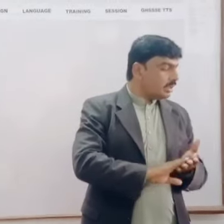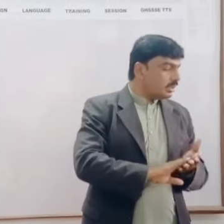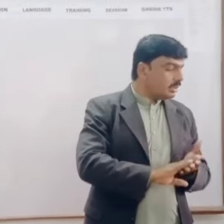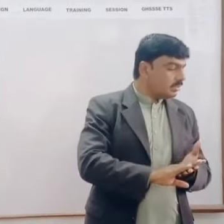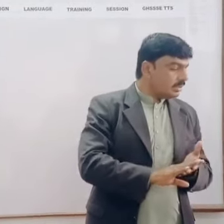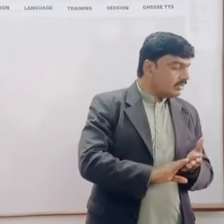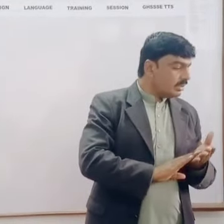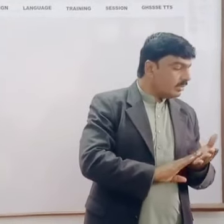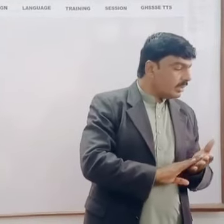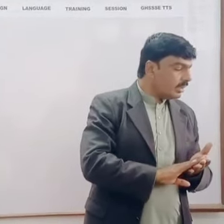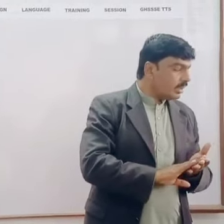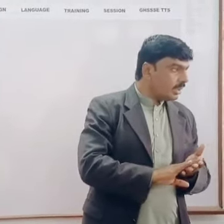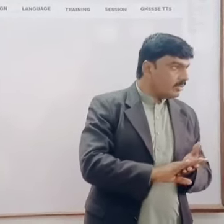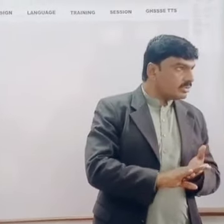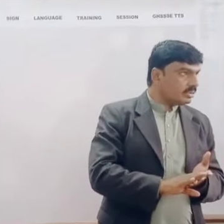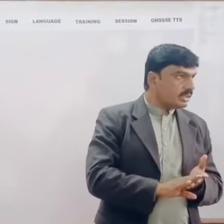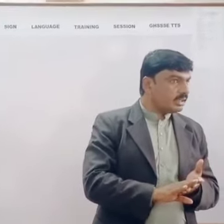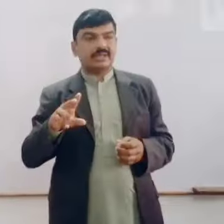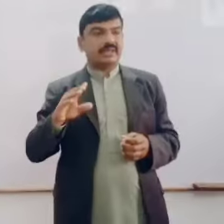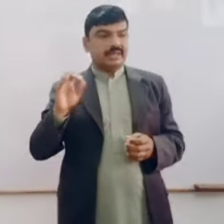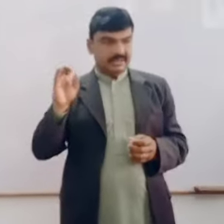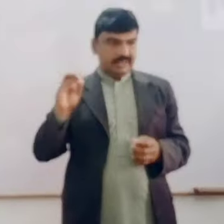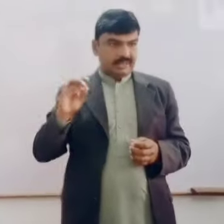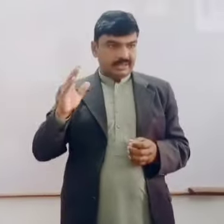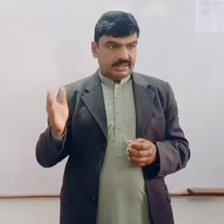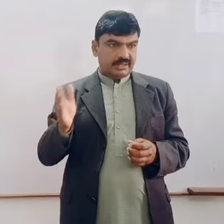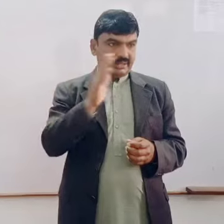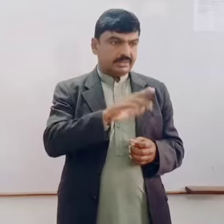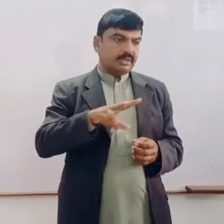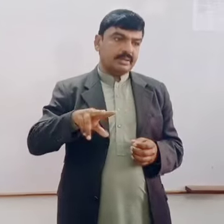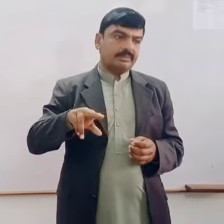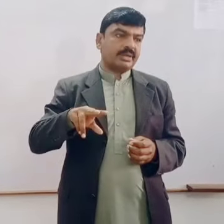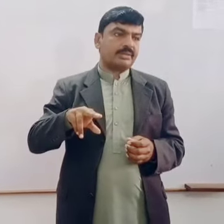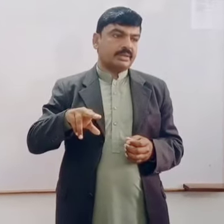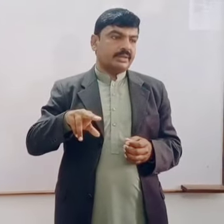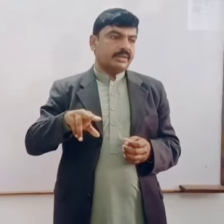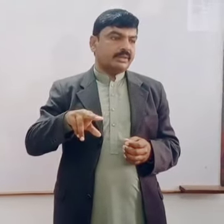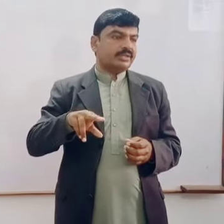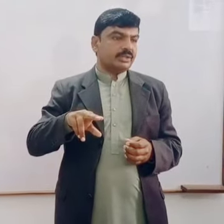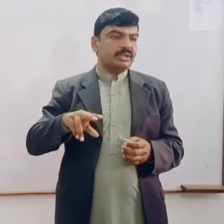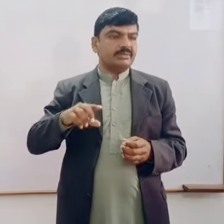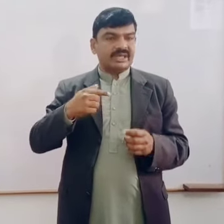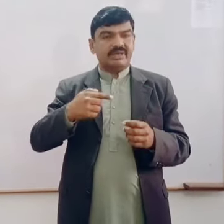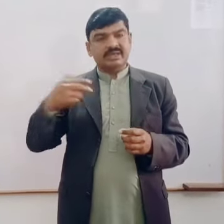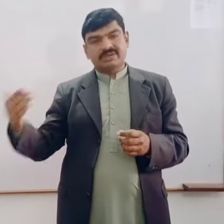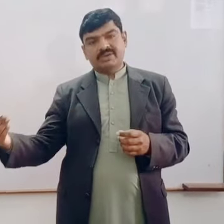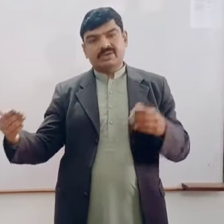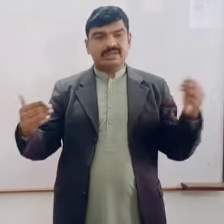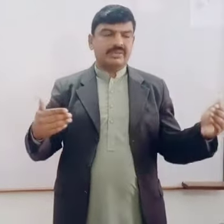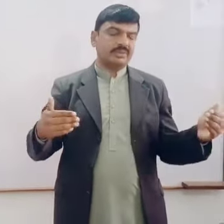एक पता नहीं वर्ड यहाँ पे है कि नहीं समझ आता, हालांकि गिनती इधर उधर बराबर, इनसे क्या होता है मुसावी के इधर भी और इधर भी